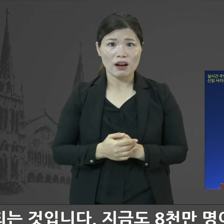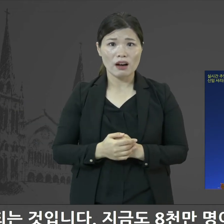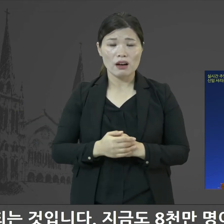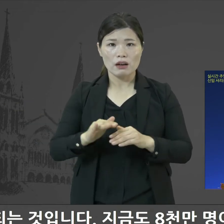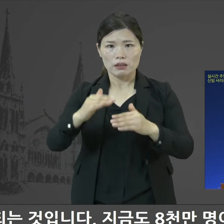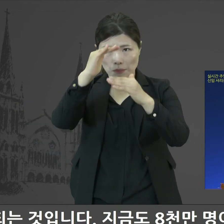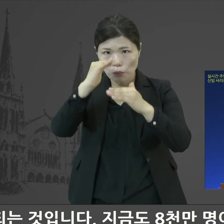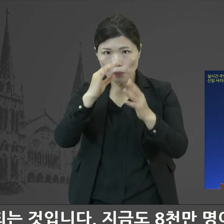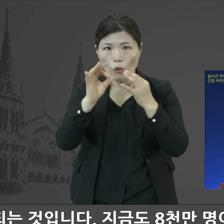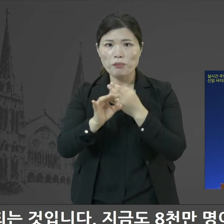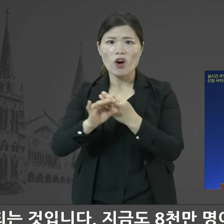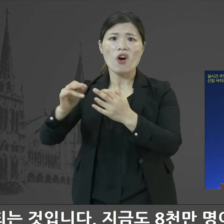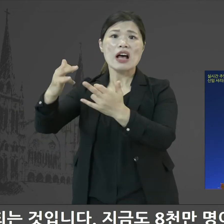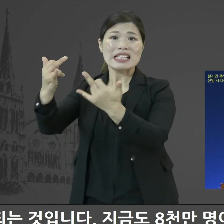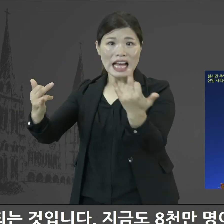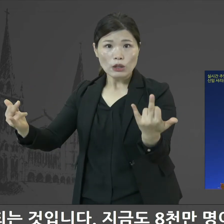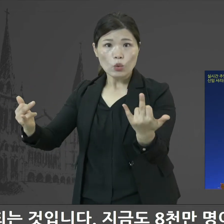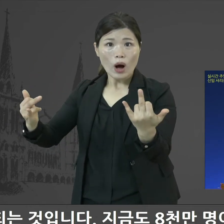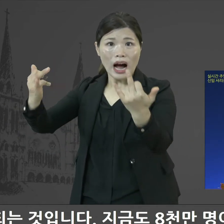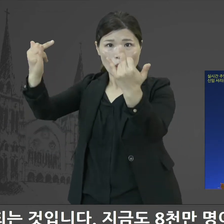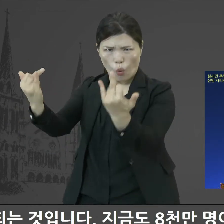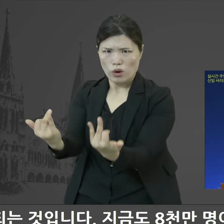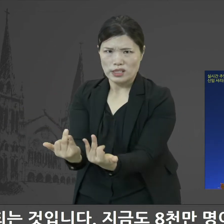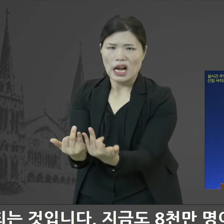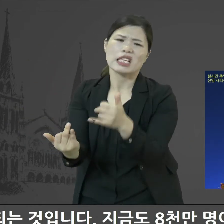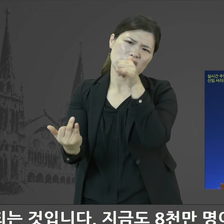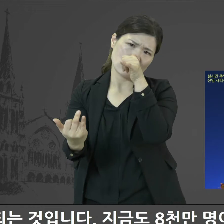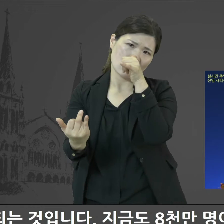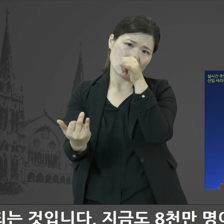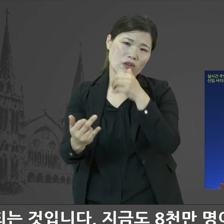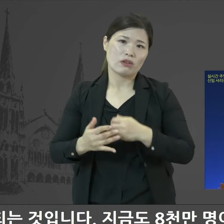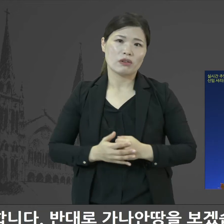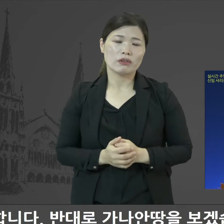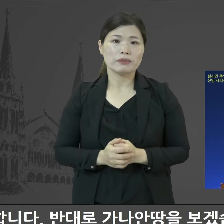나오죠. 산과 골짜기가 있는 땅이에요.